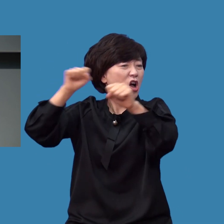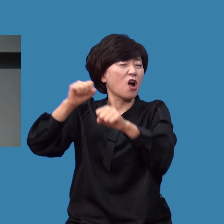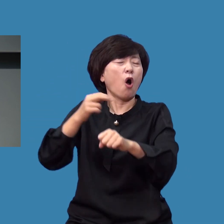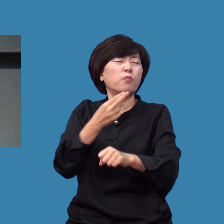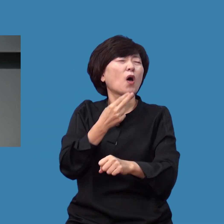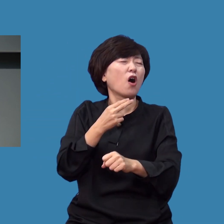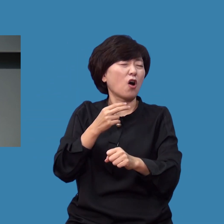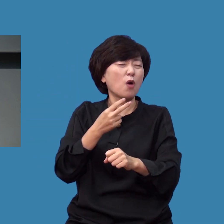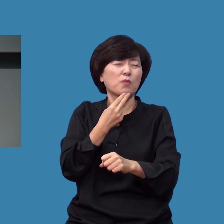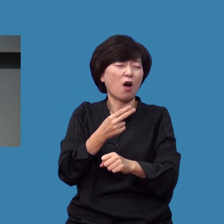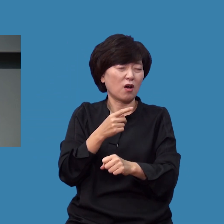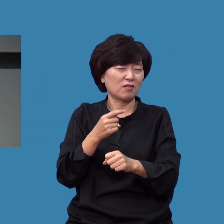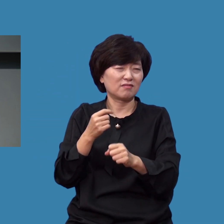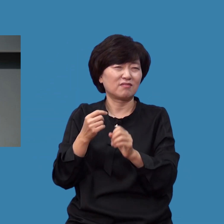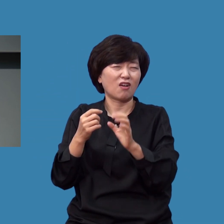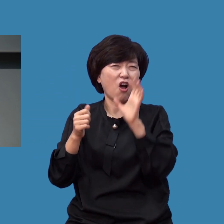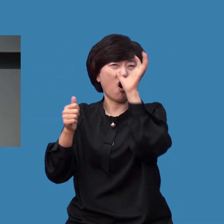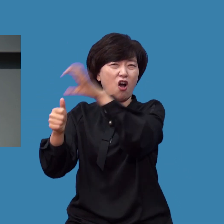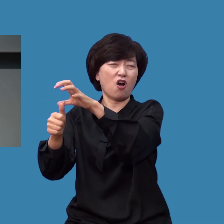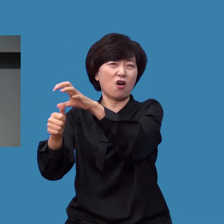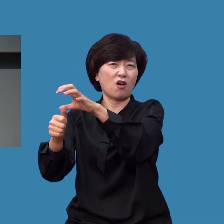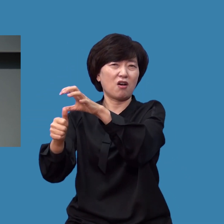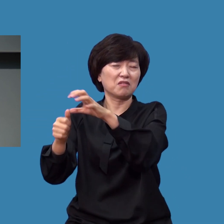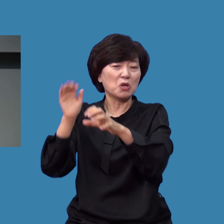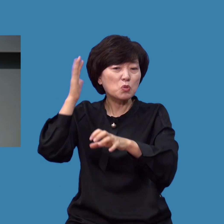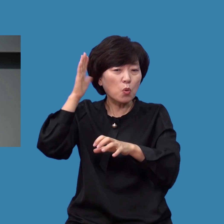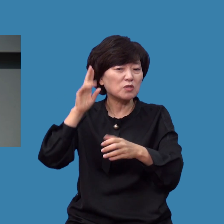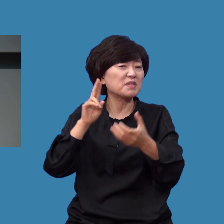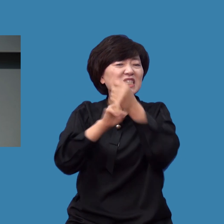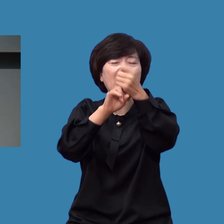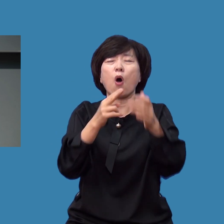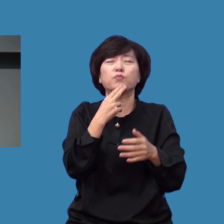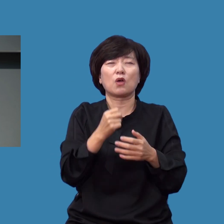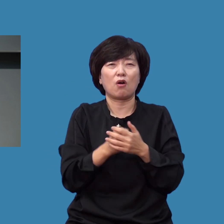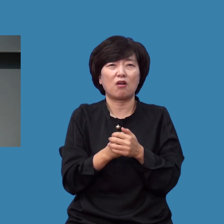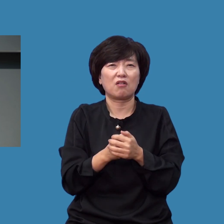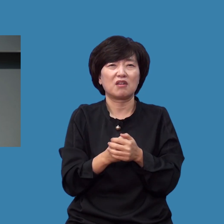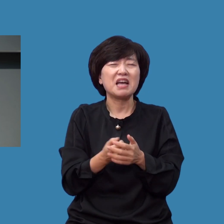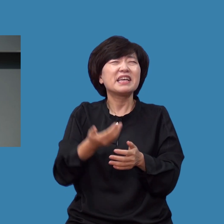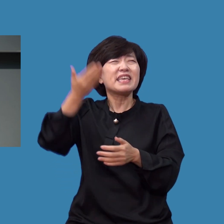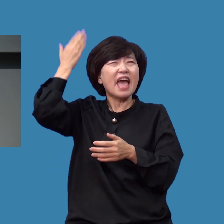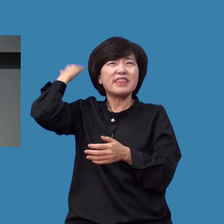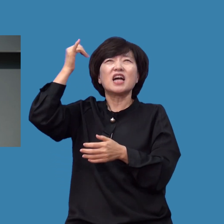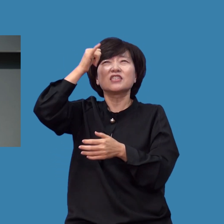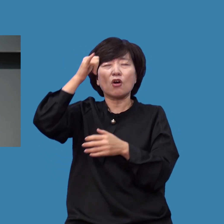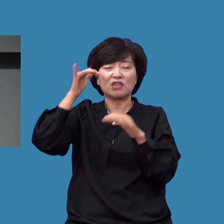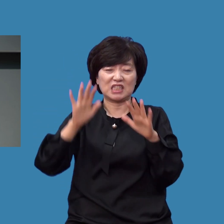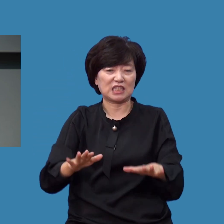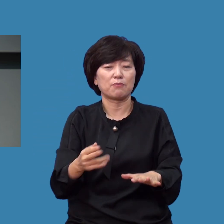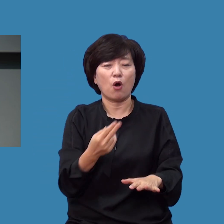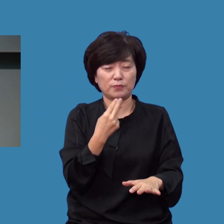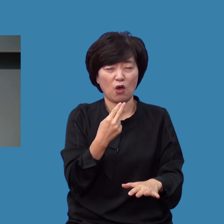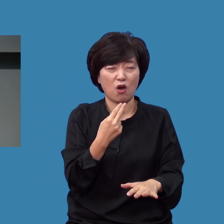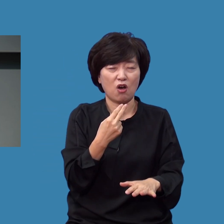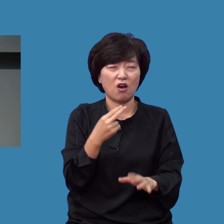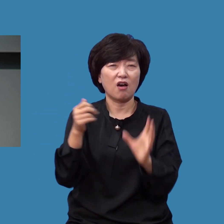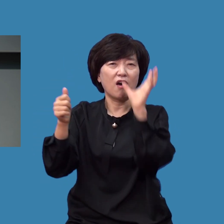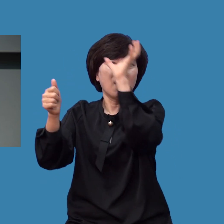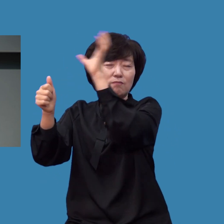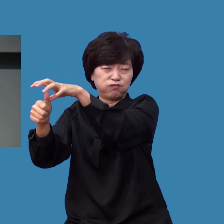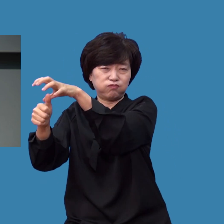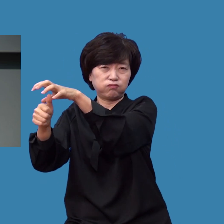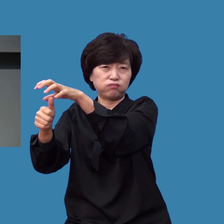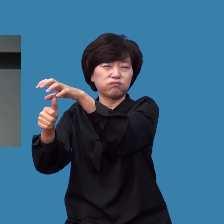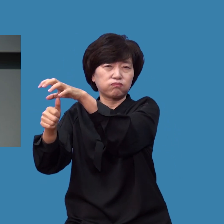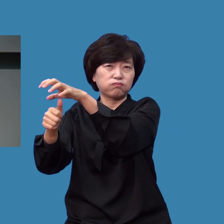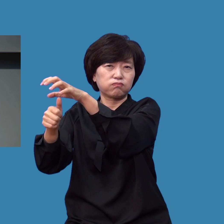블락시켜버려요. 절대로 은사는 요즘 나타날 수 없어. 초자연적인 역사는 옛날에 일어나고 지금은 없어. 이렇게 블락을 시켜버리면 믿지 않겠지요. 그럼 거긴